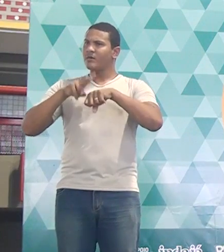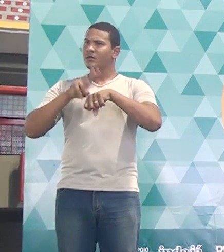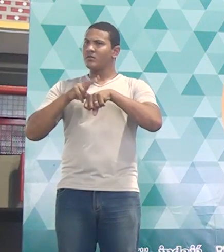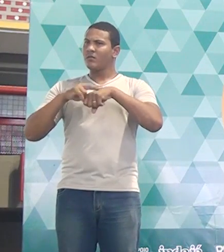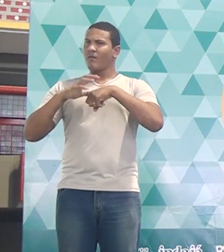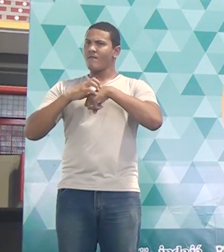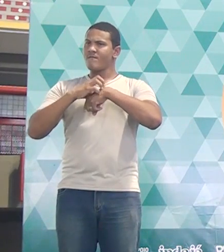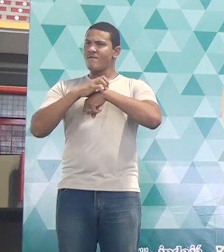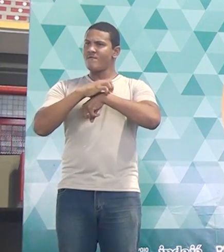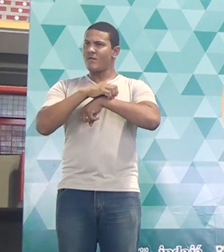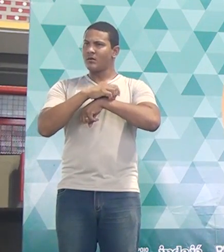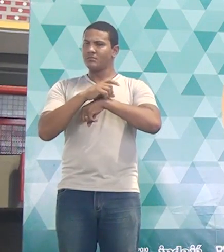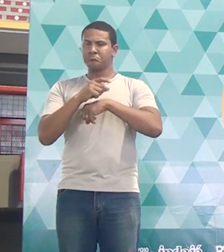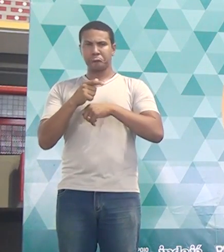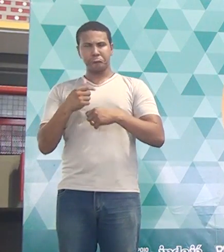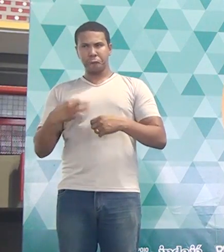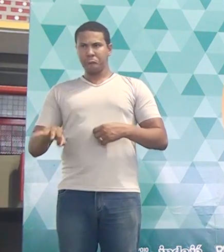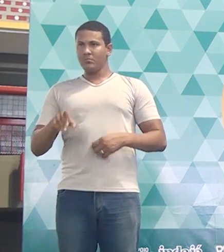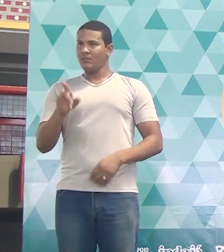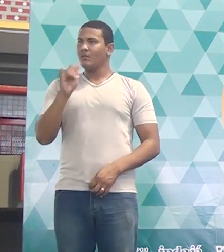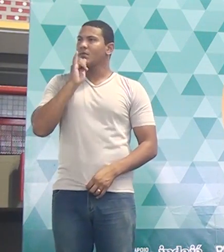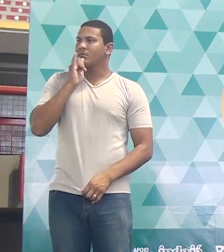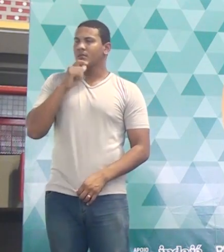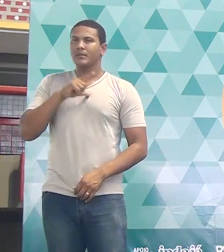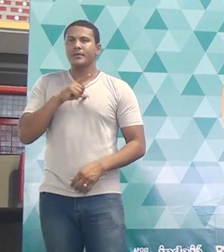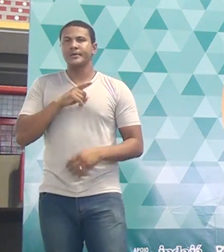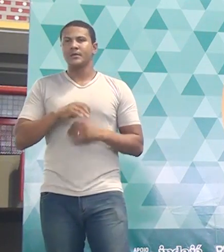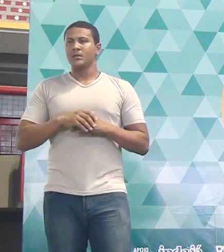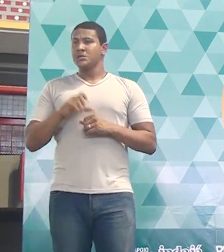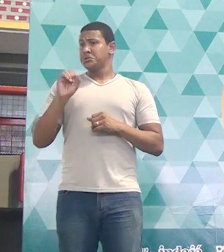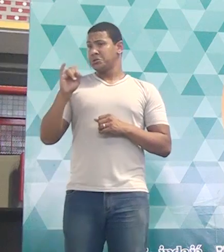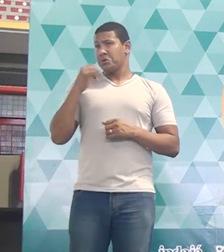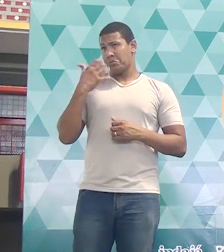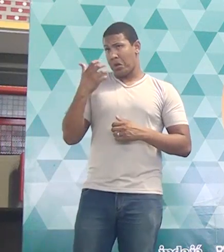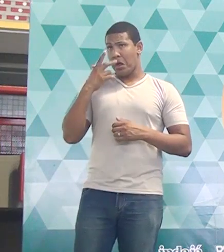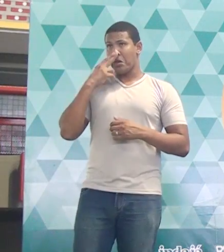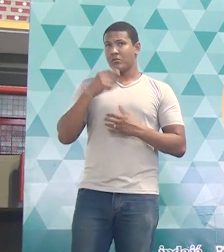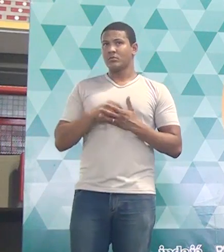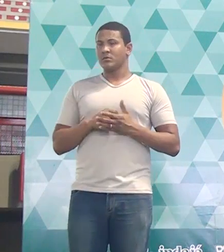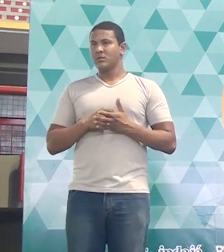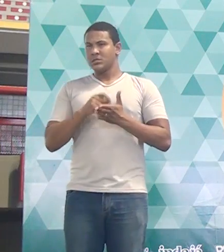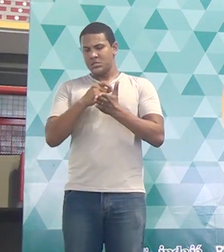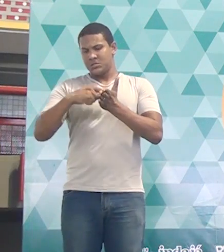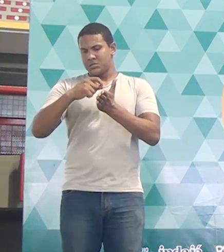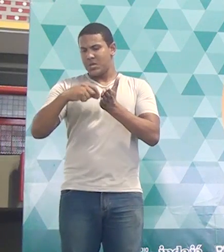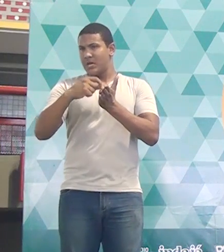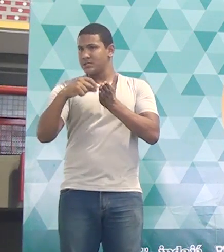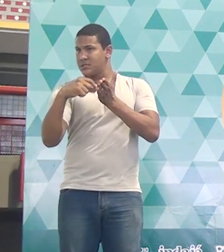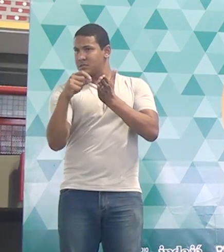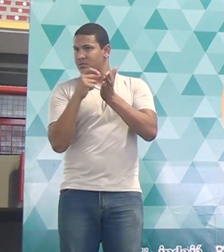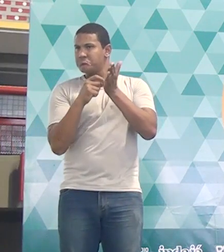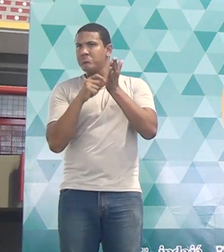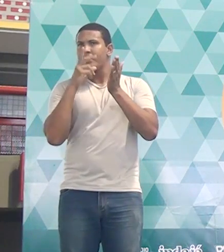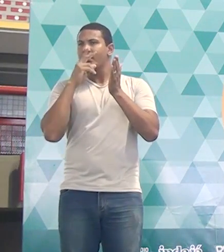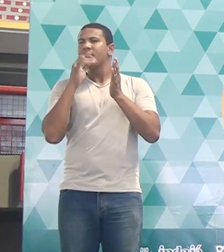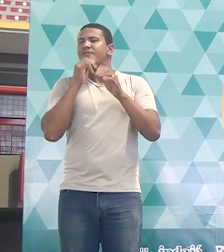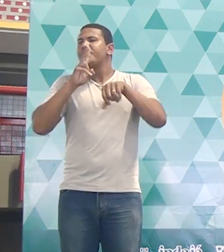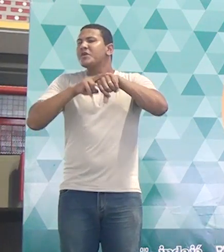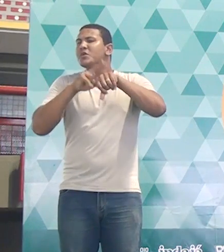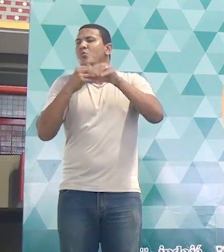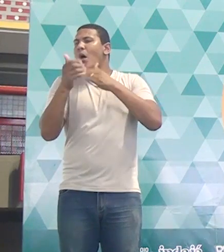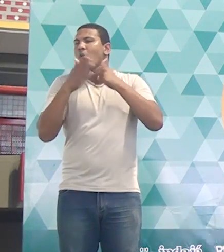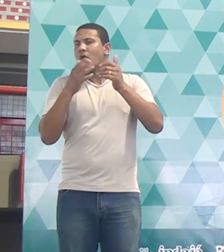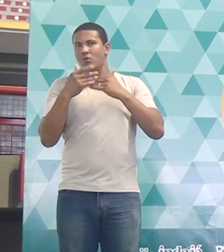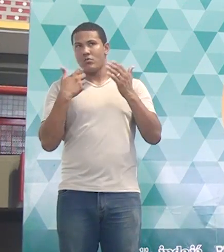interessante. Toda vida que eu quero fazer uma inscrição ou um desenho no vidro, eu uso uma canetinha com esse ácido. Por